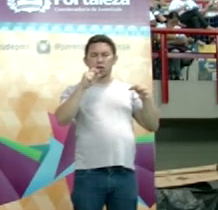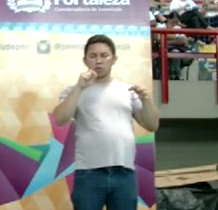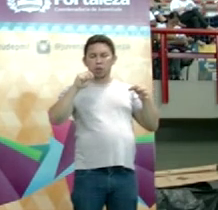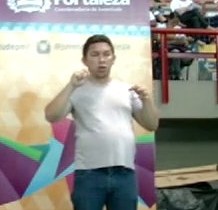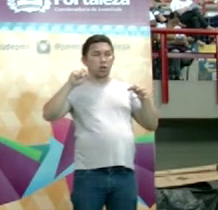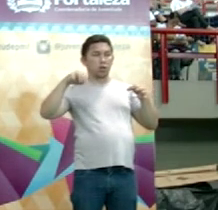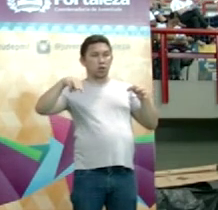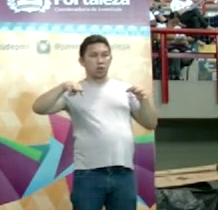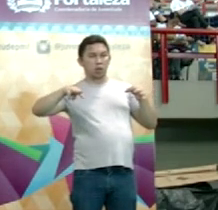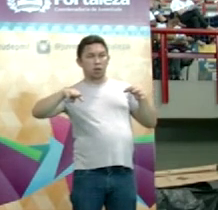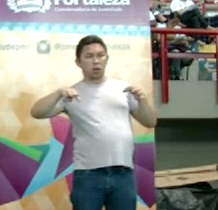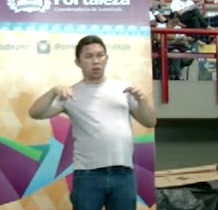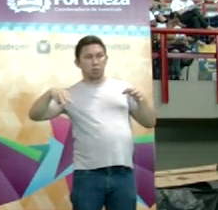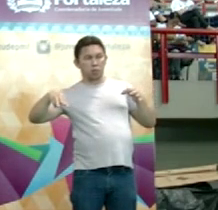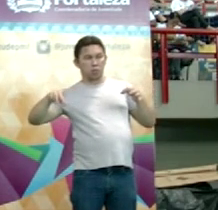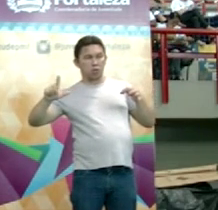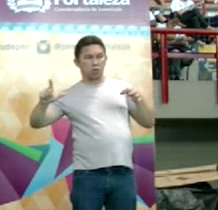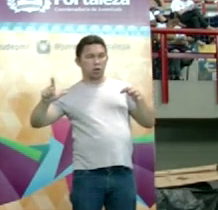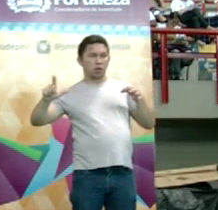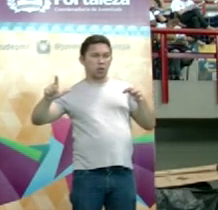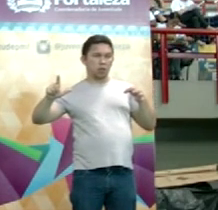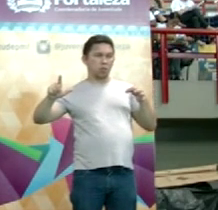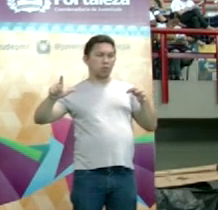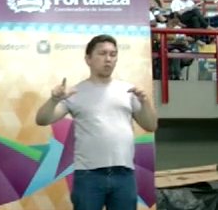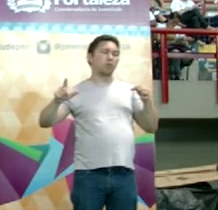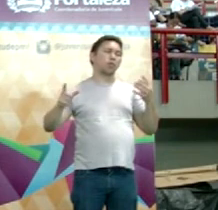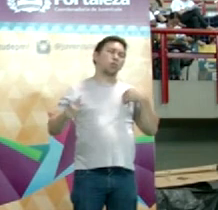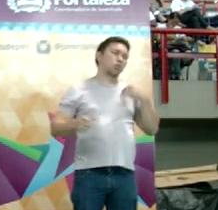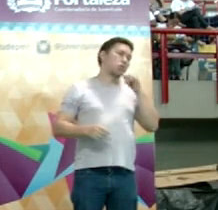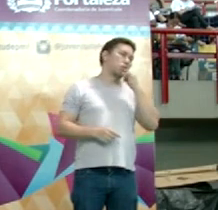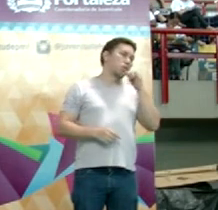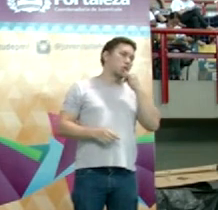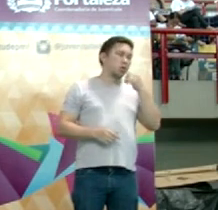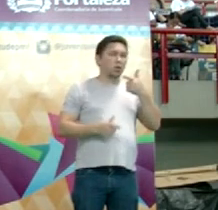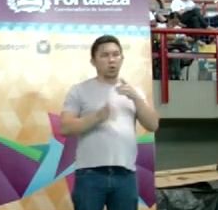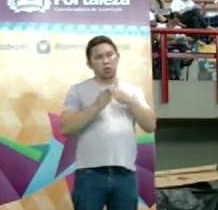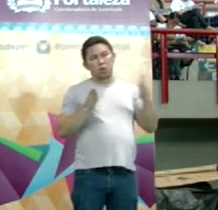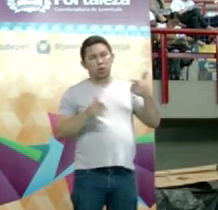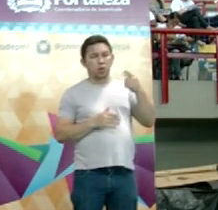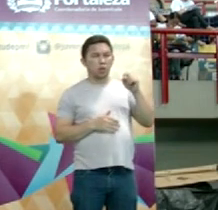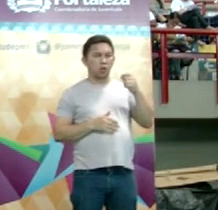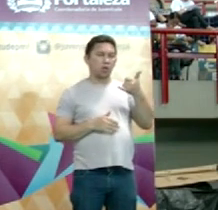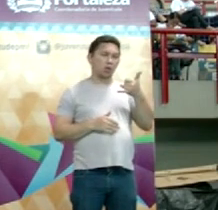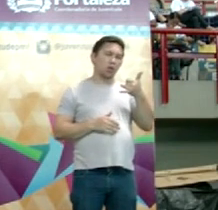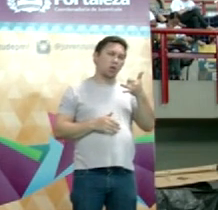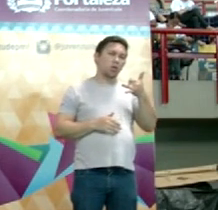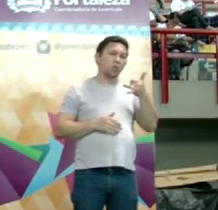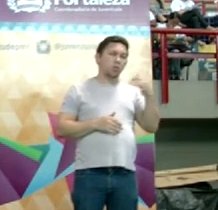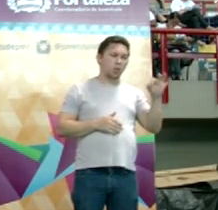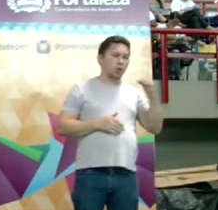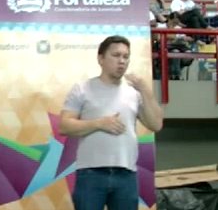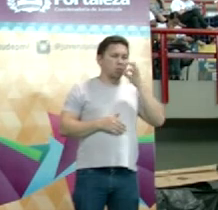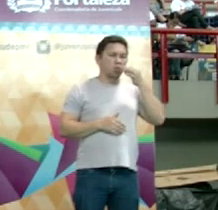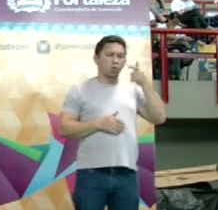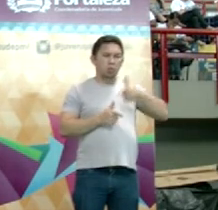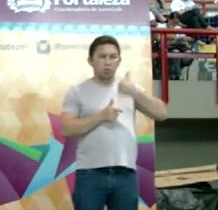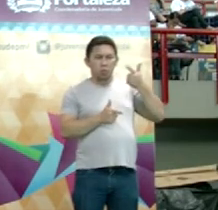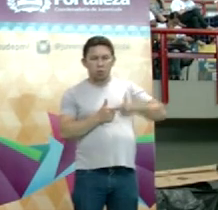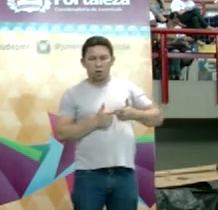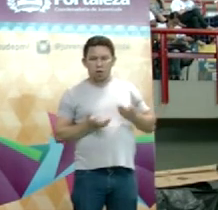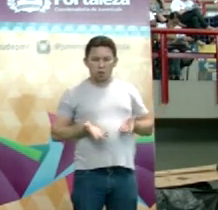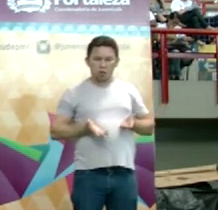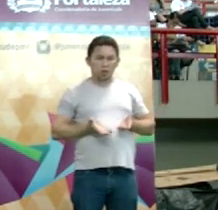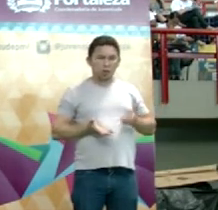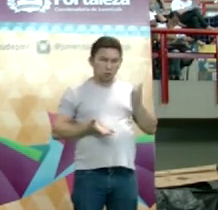aproximadamente a 120 mililitros de café. Supondo que em 2010 os brasileiros bebam ainda mais café,